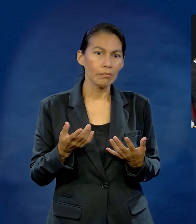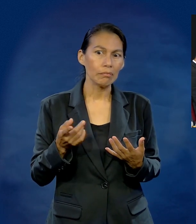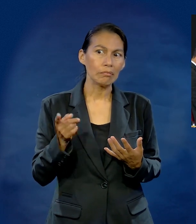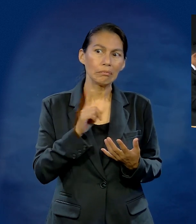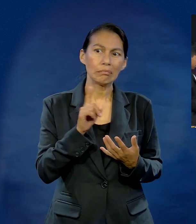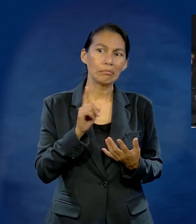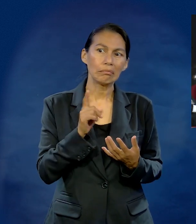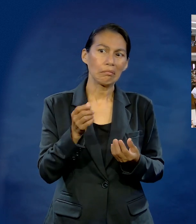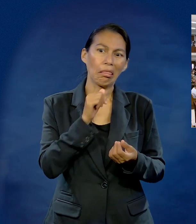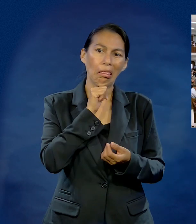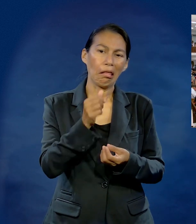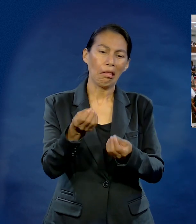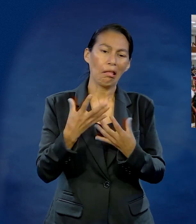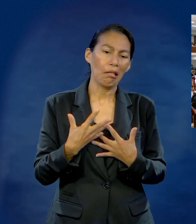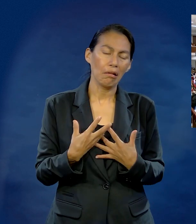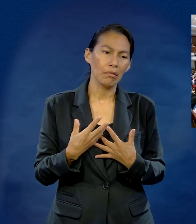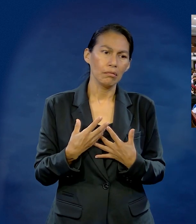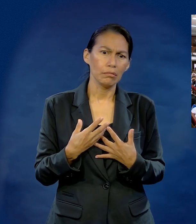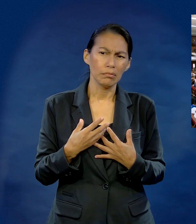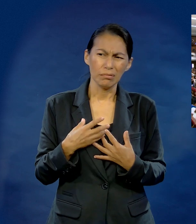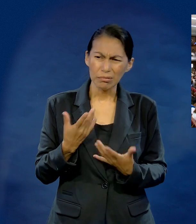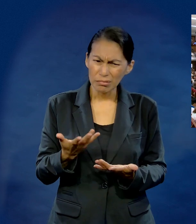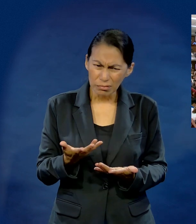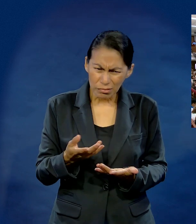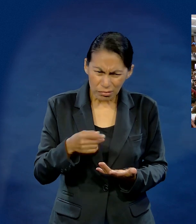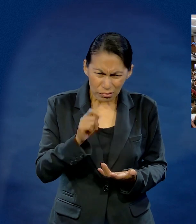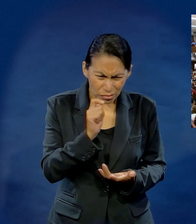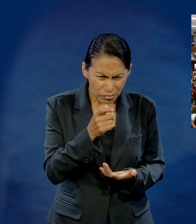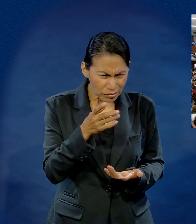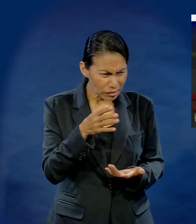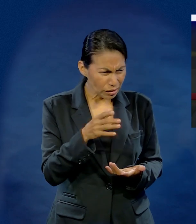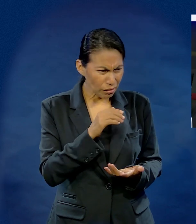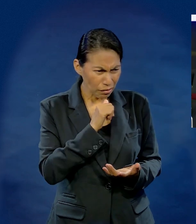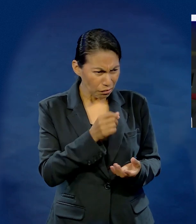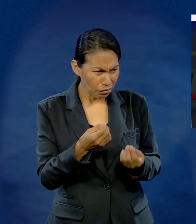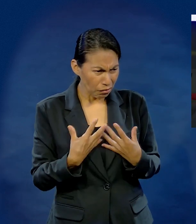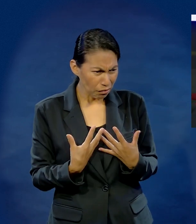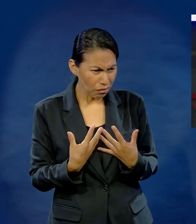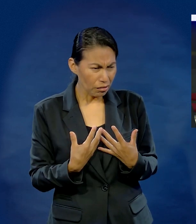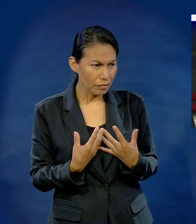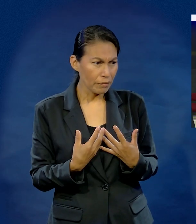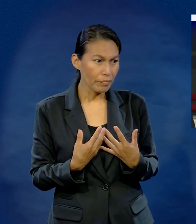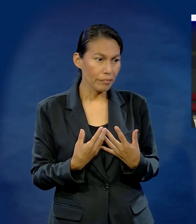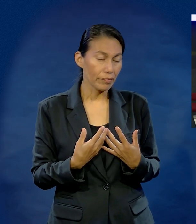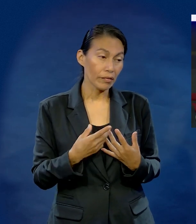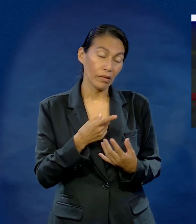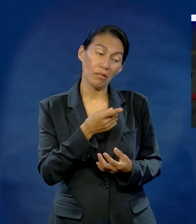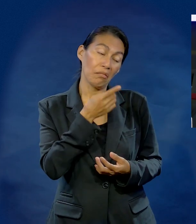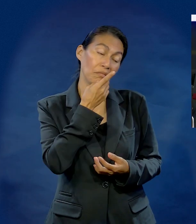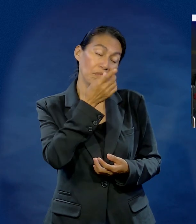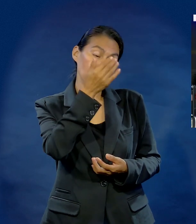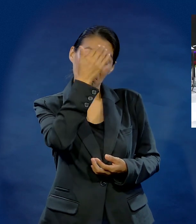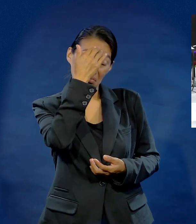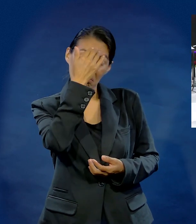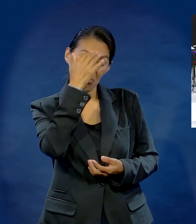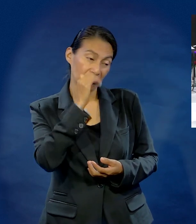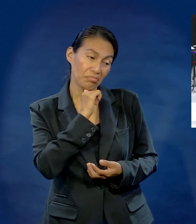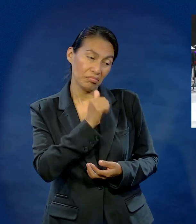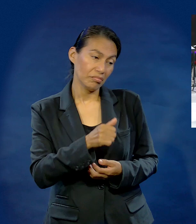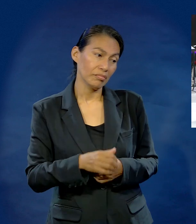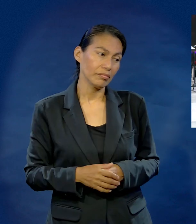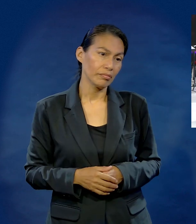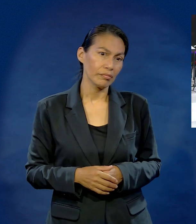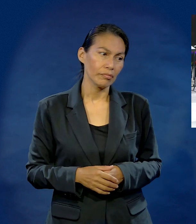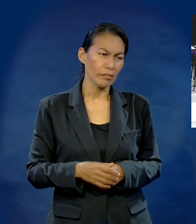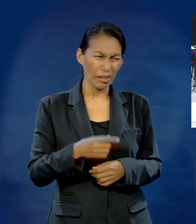Los hombres se regresan. Ahora usted imagina a David. David esperando la comida. ¿Usted ha traído hambre un día? ¿A poco no? Hasta la buena gente